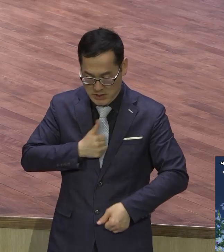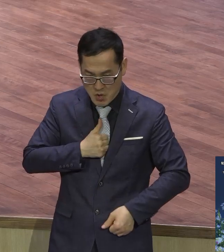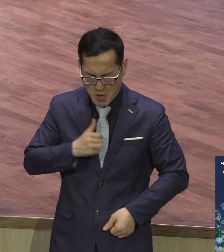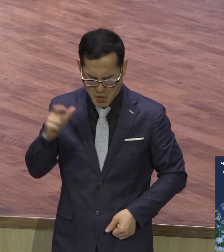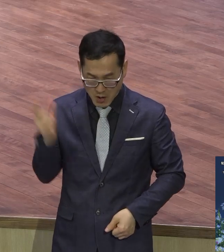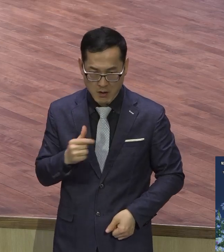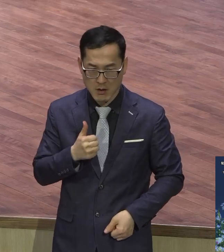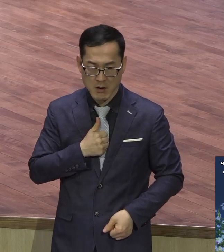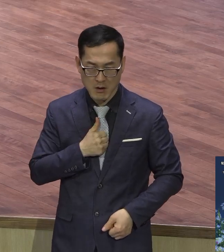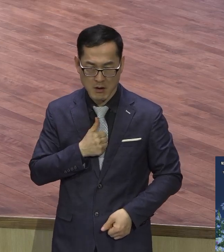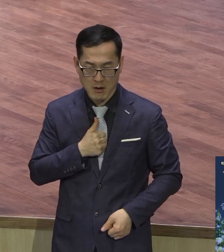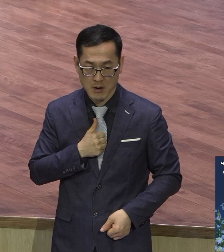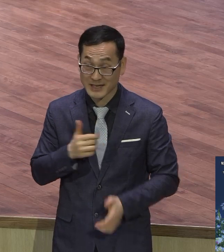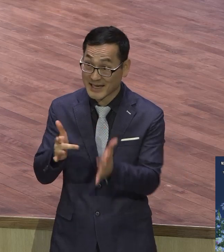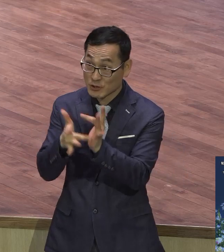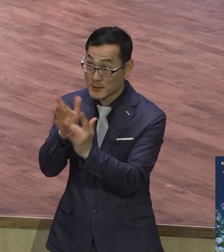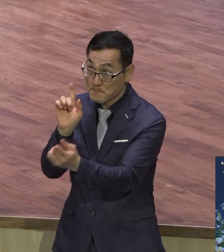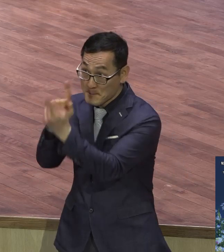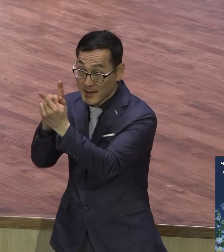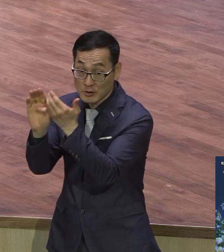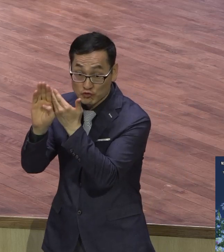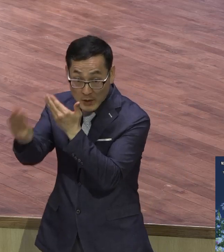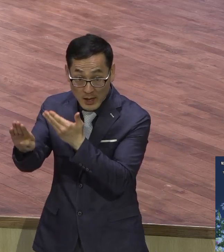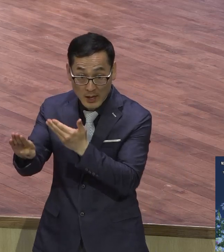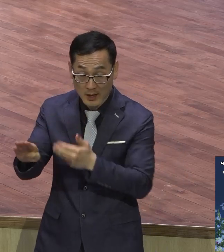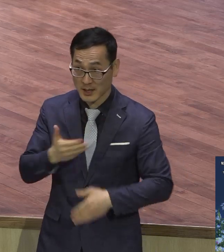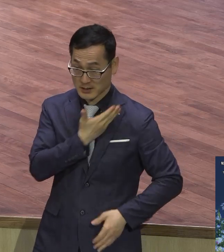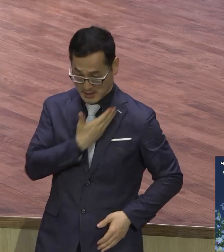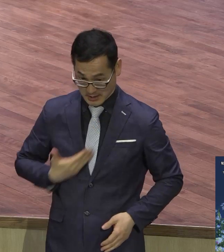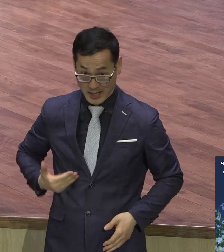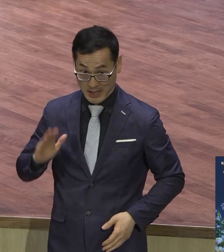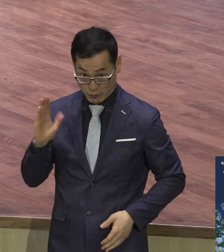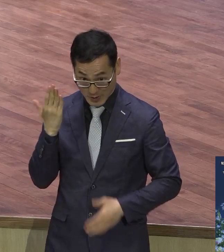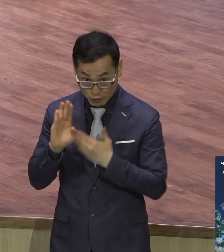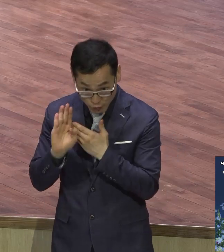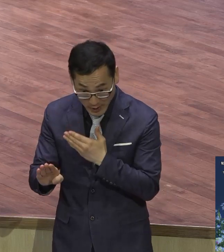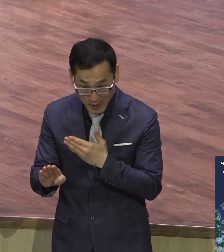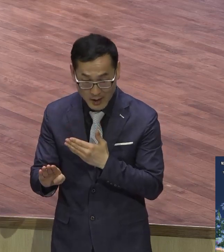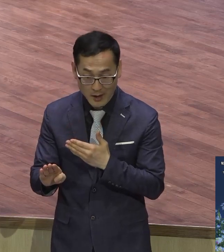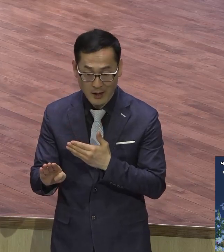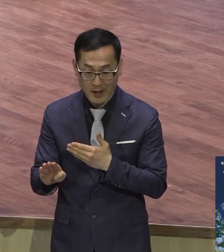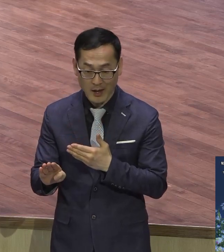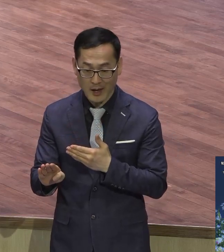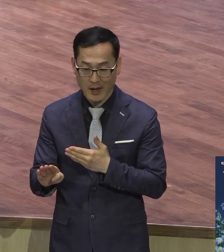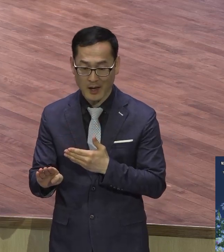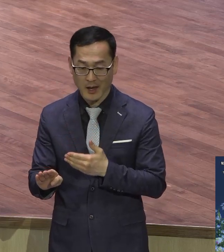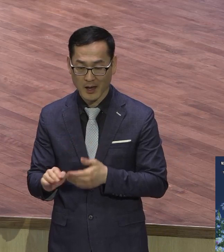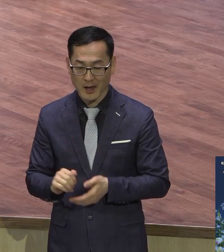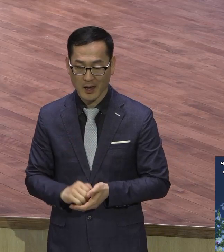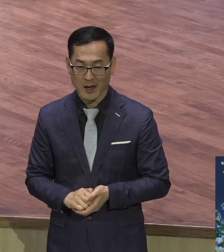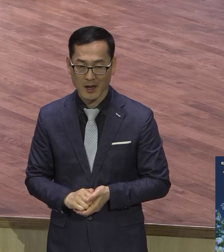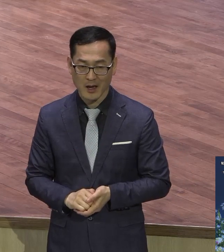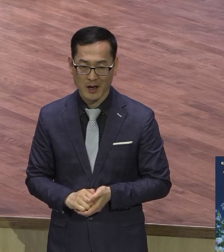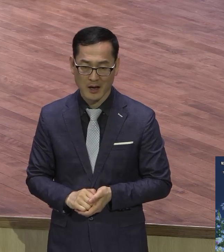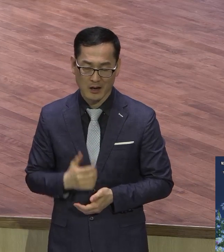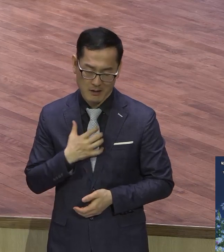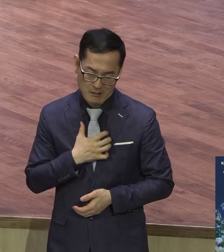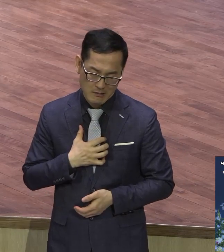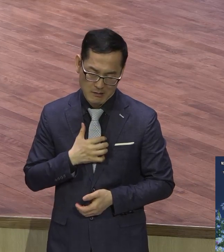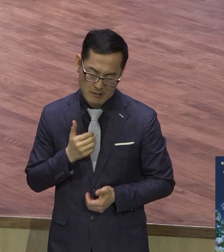이 부활하신 예수님 만나고 나서 그리스도의 제자가 되어난 이후에 이후에도 오는 많은 갈등이 있었어요.